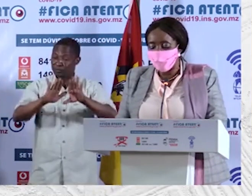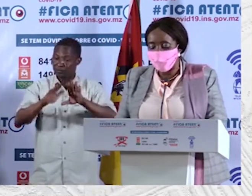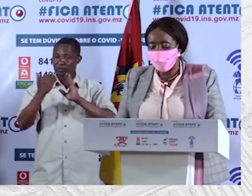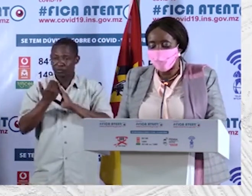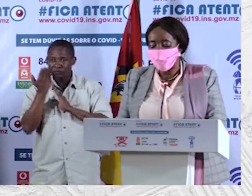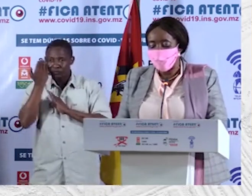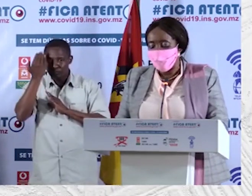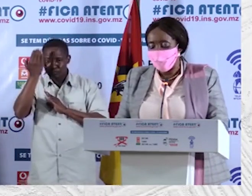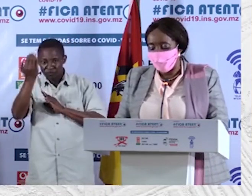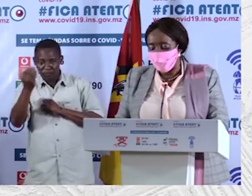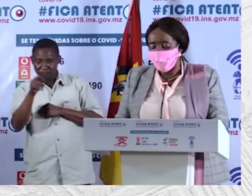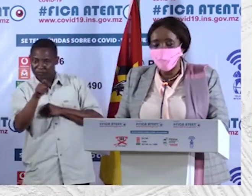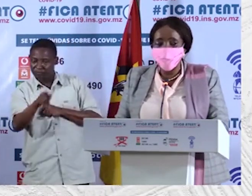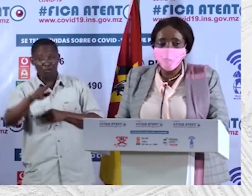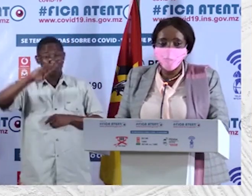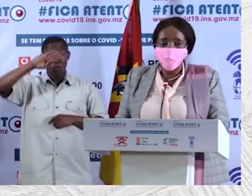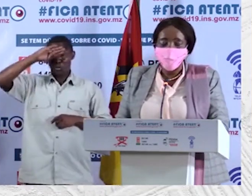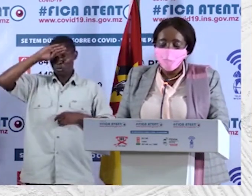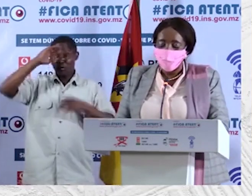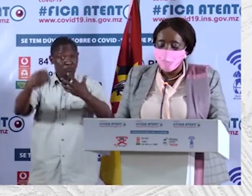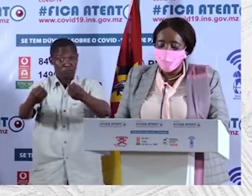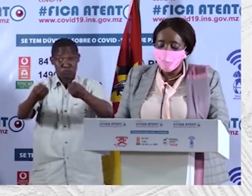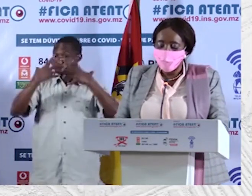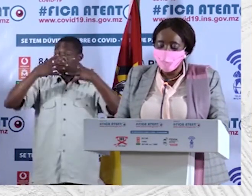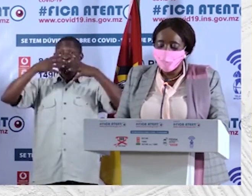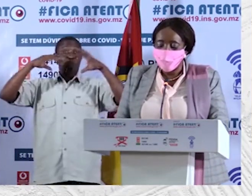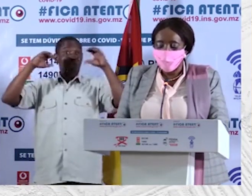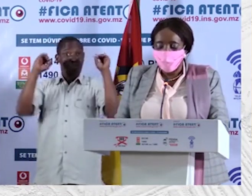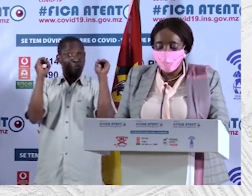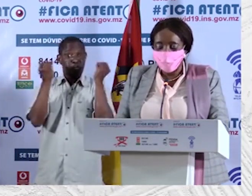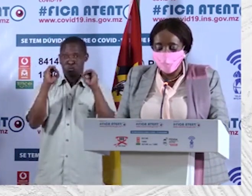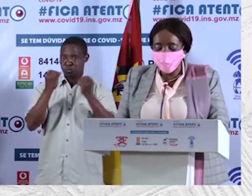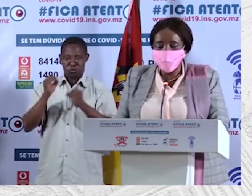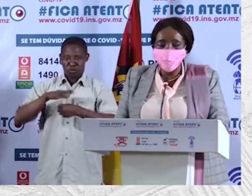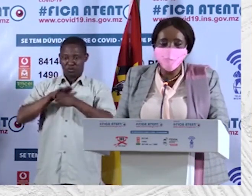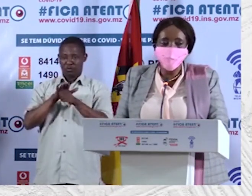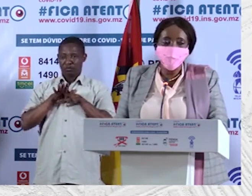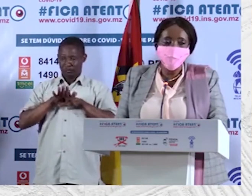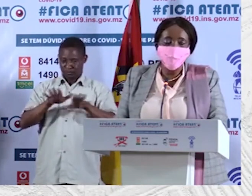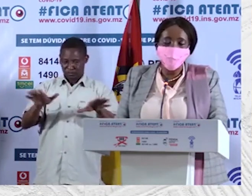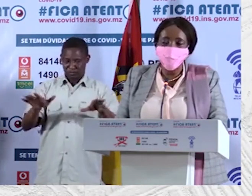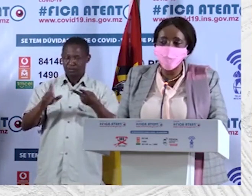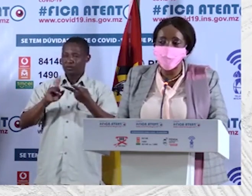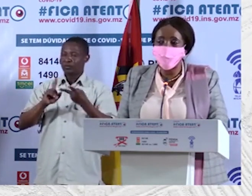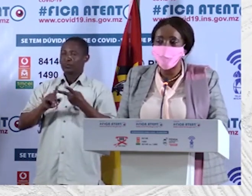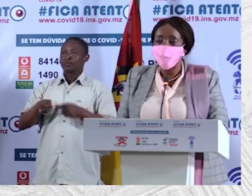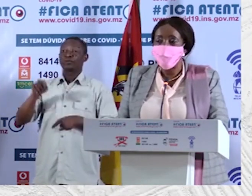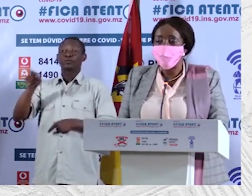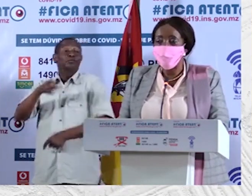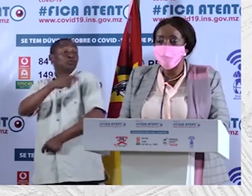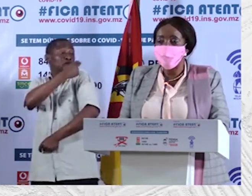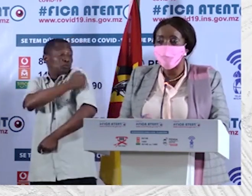estão infectadas pelo Covid-19 e que as autoridades sanitárias